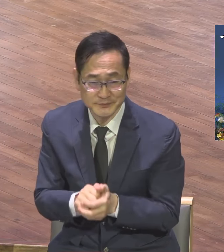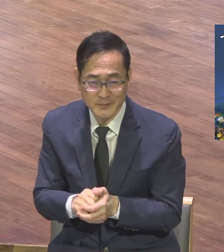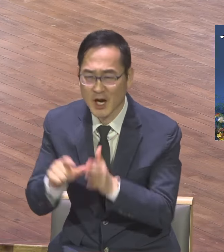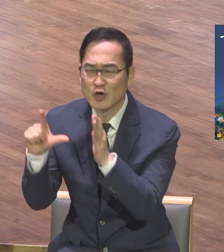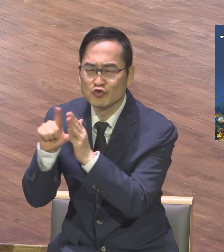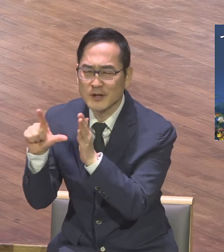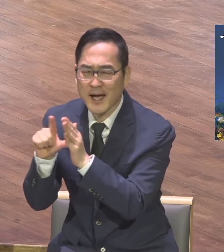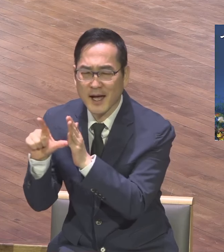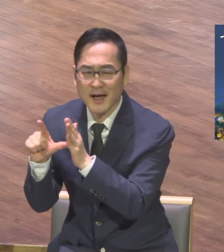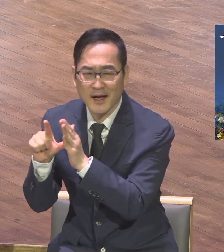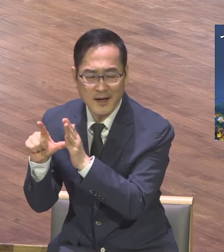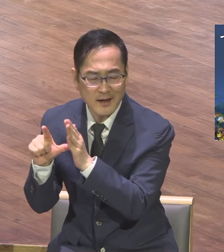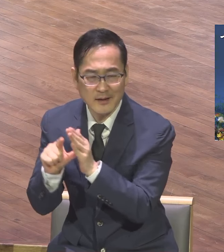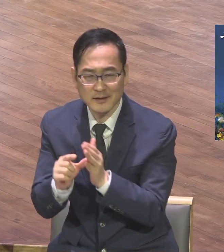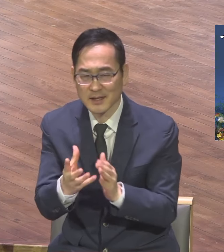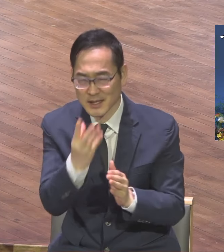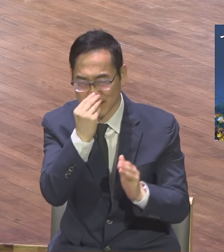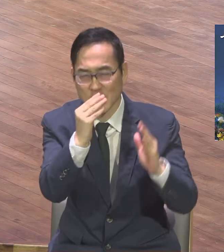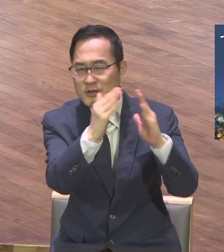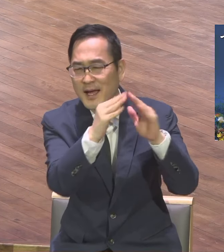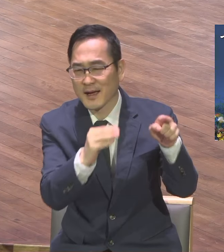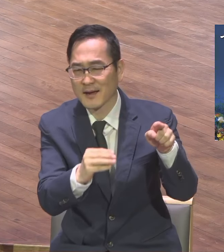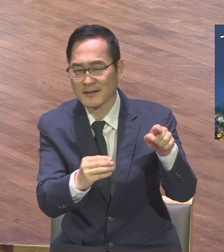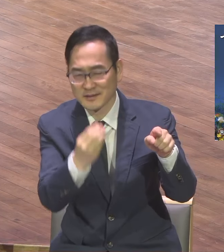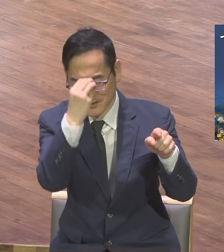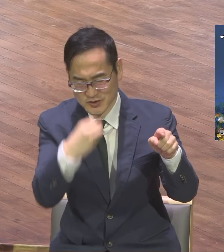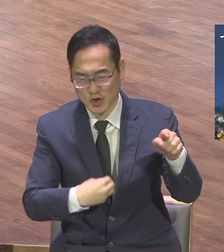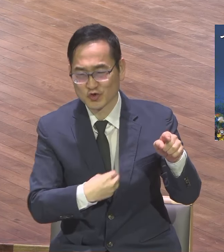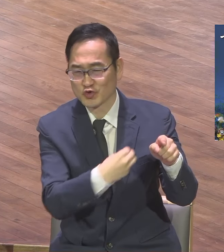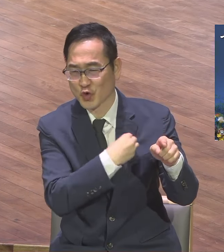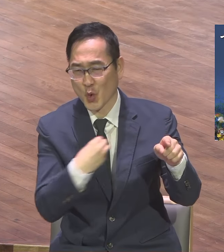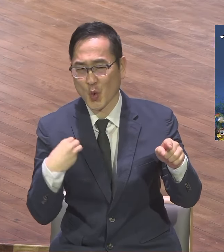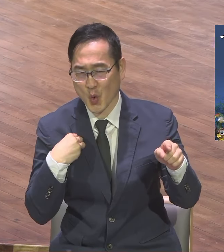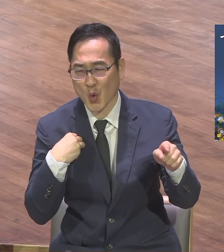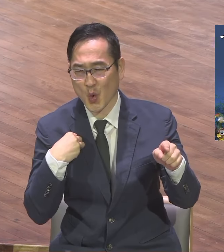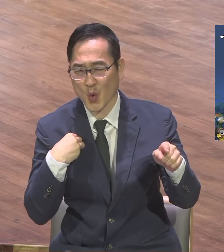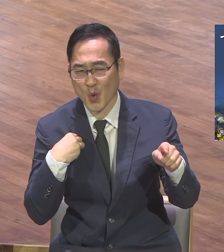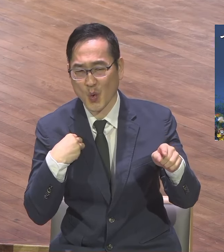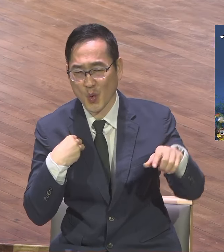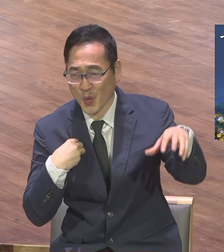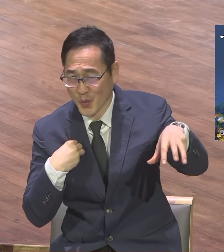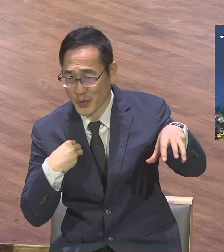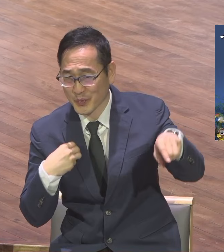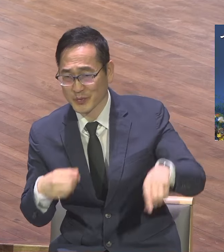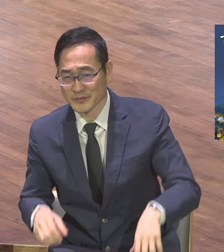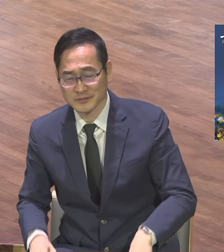성당 정문에 당시의 천주교지요